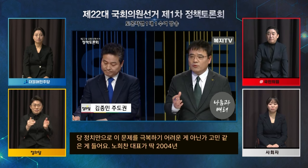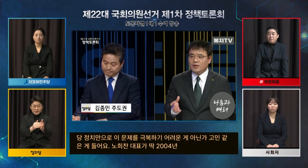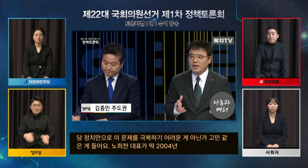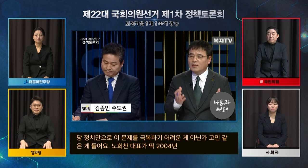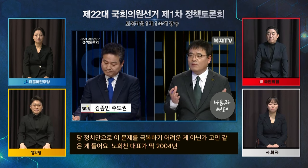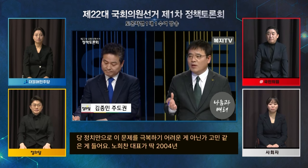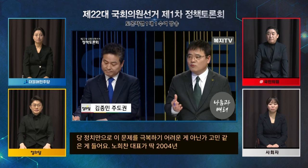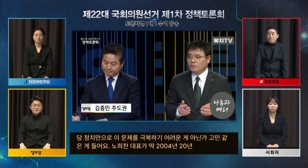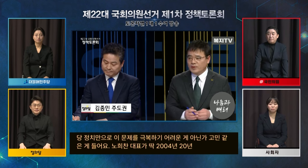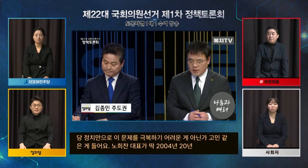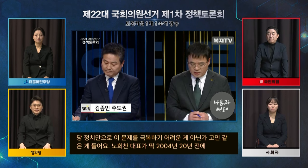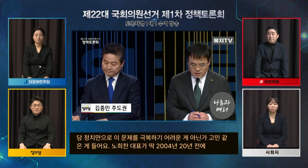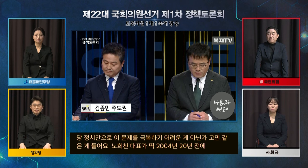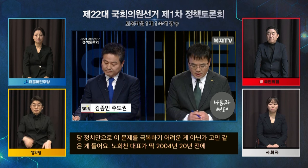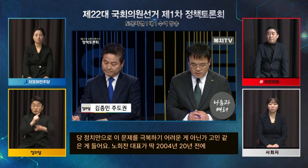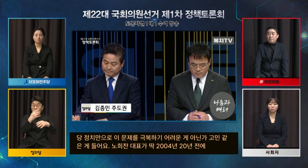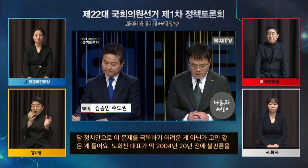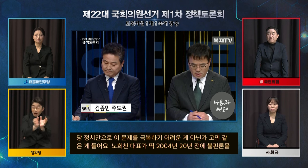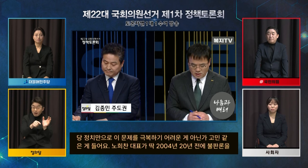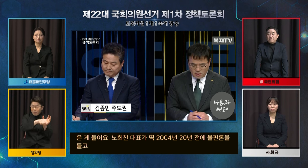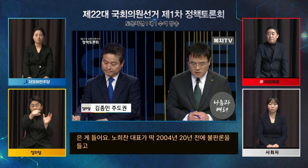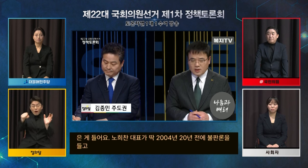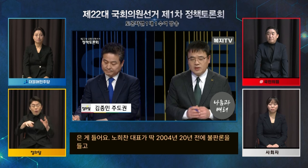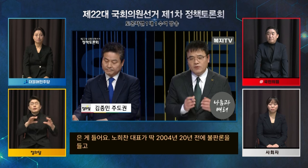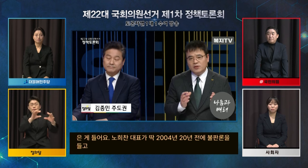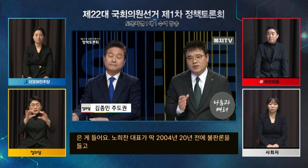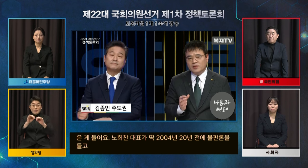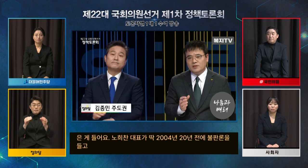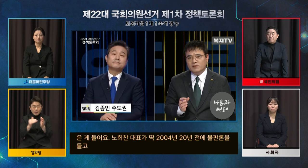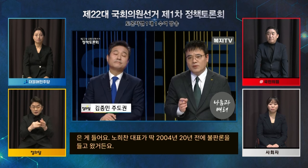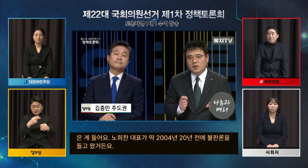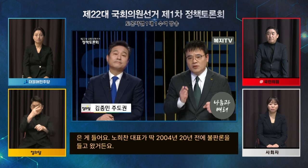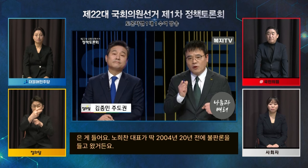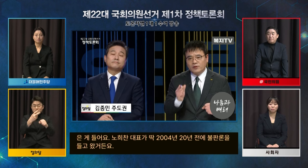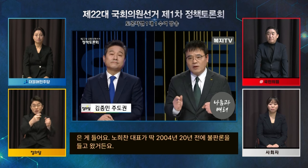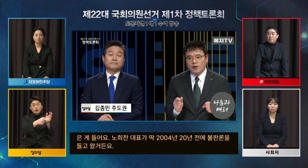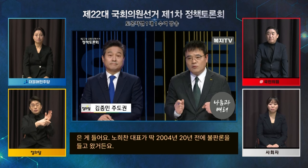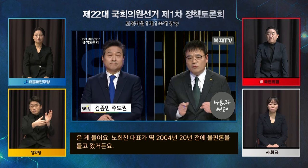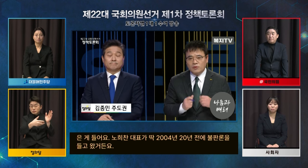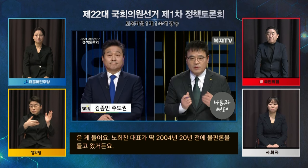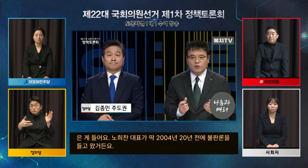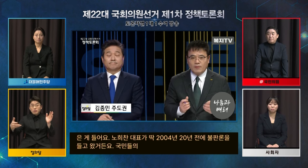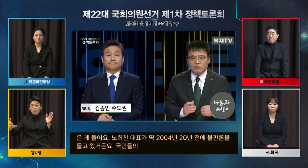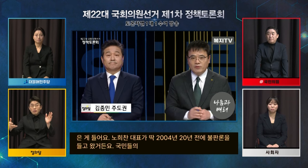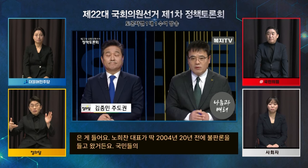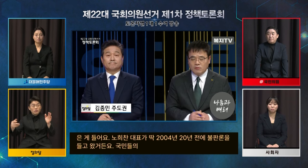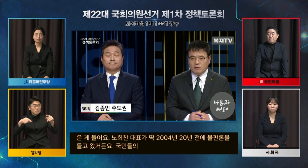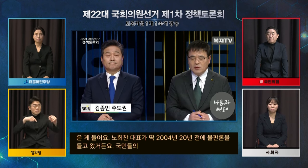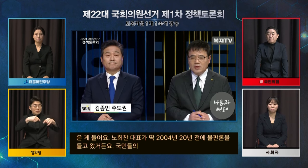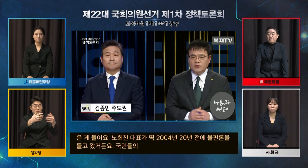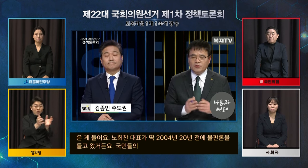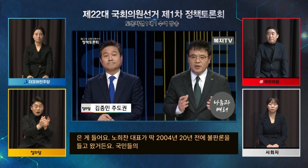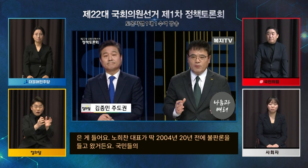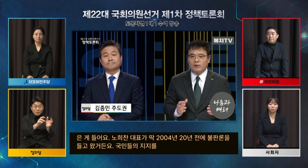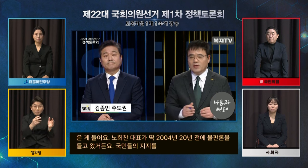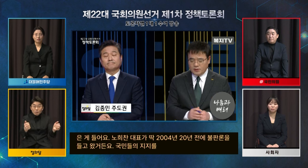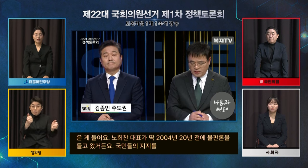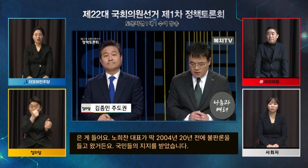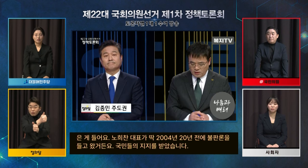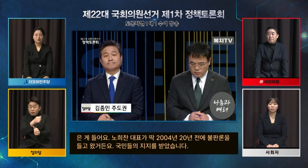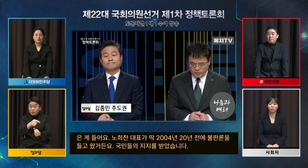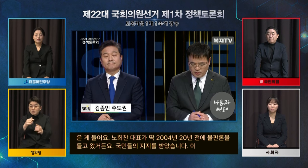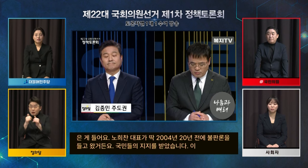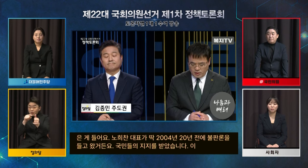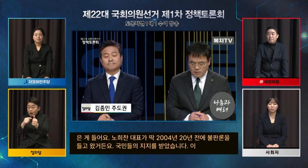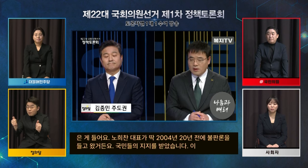이제 민주당당이 상당한 많은 국민들에게 지지를 받았습니다. 그런데 20년이 지난 지금 정당을 바꾸고 인물을 바꾼다고 이 정치가 변할